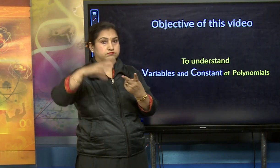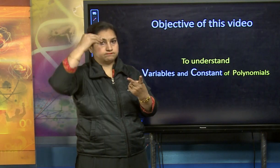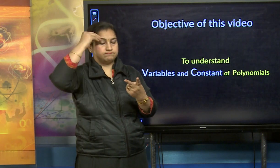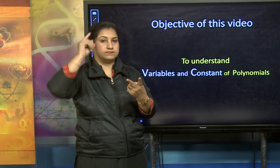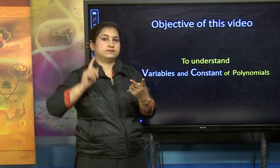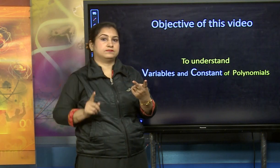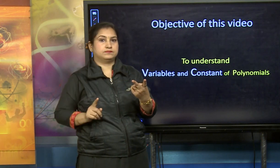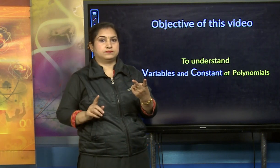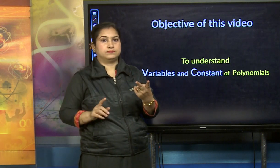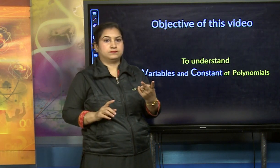को समझना